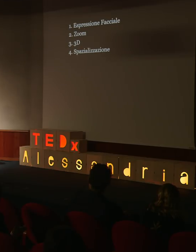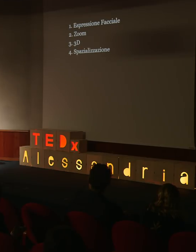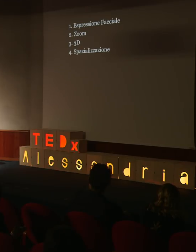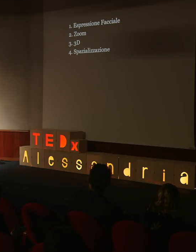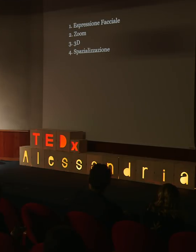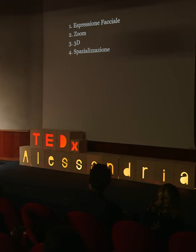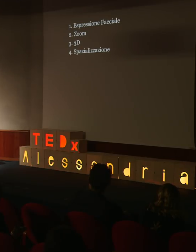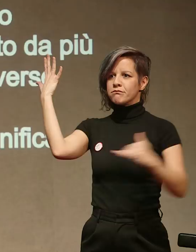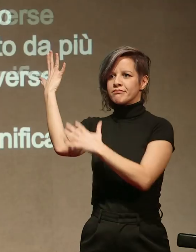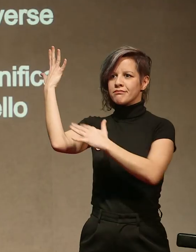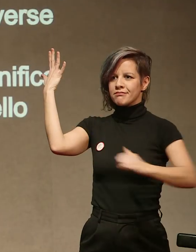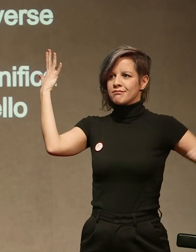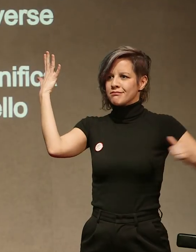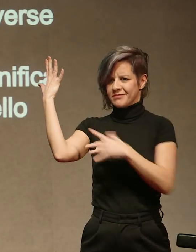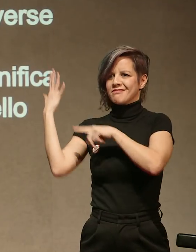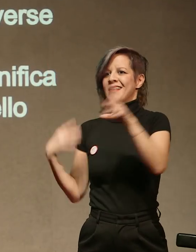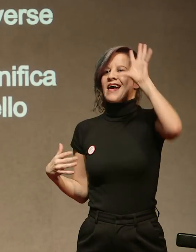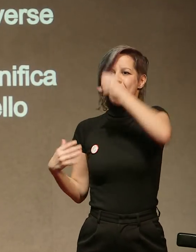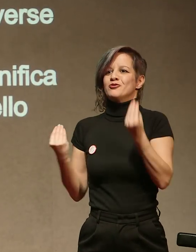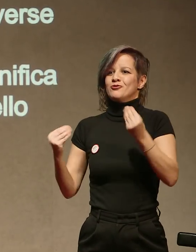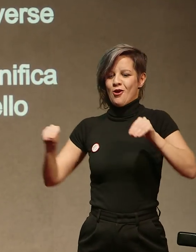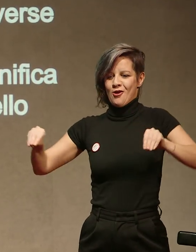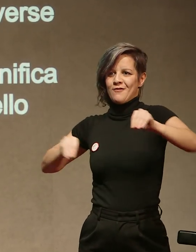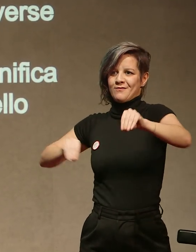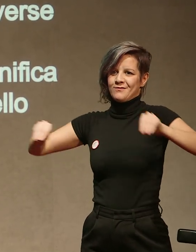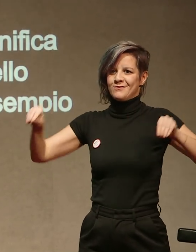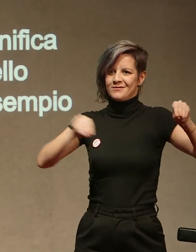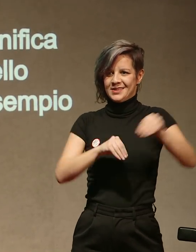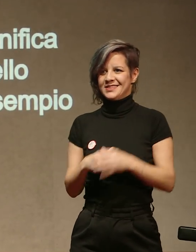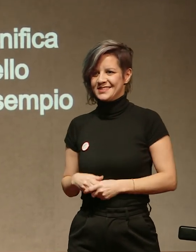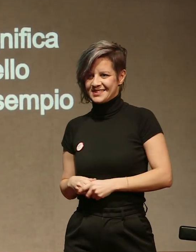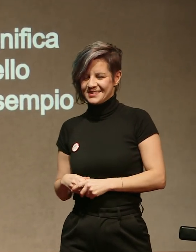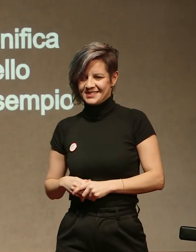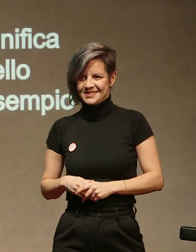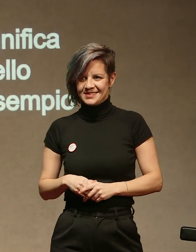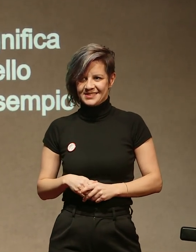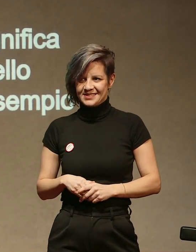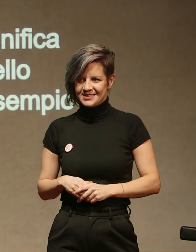cose per esempio un albero e il mare che si infrange contro di esso ok E sono entrambi nello